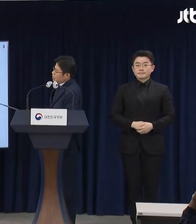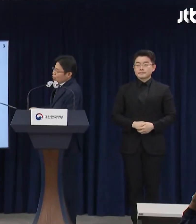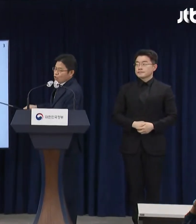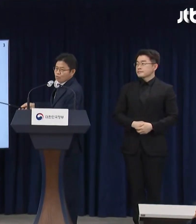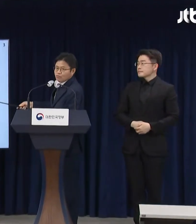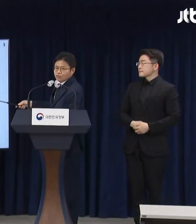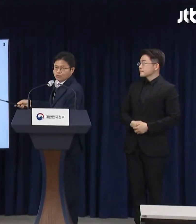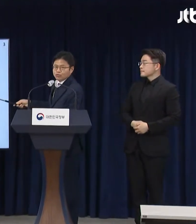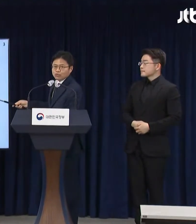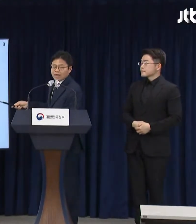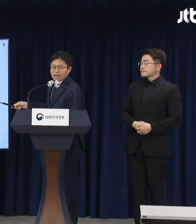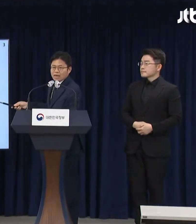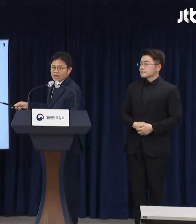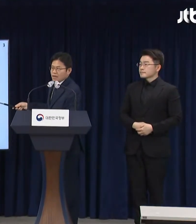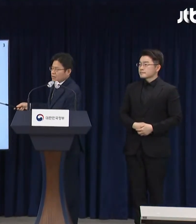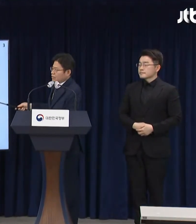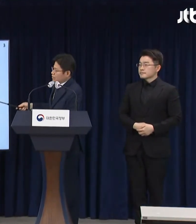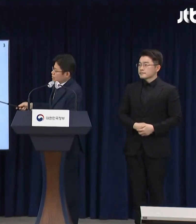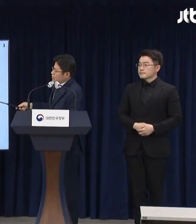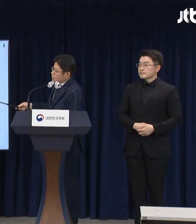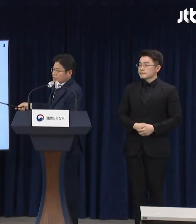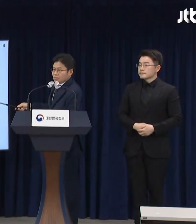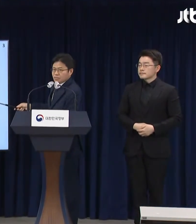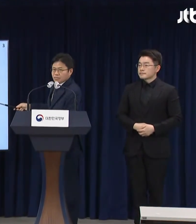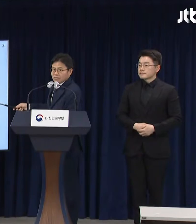말씀드리면 오염수에